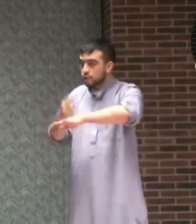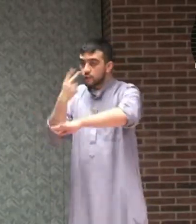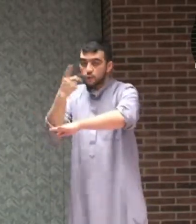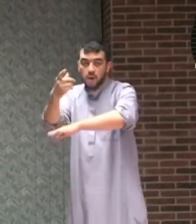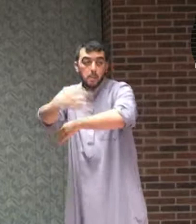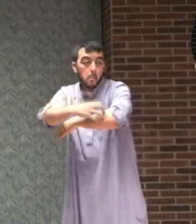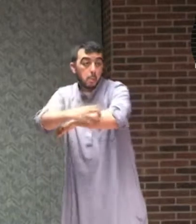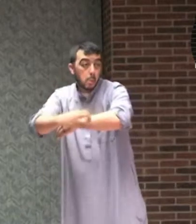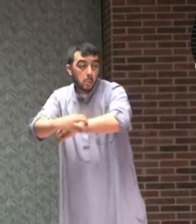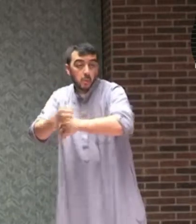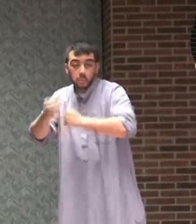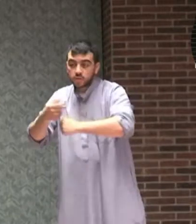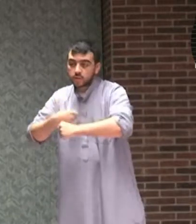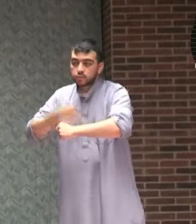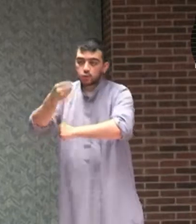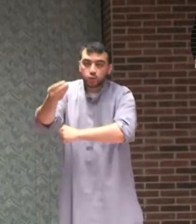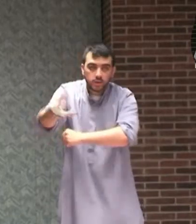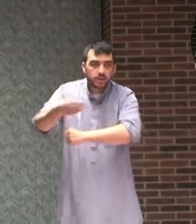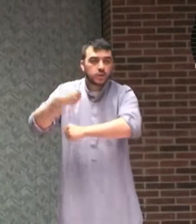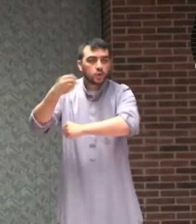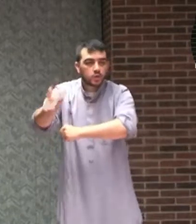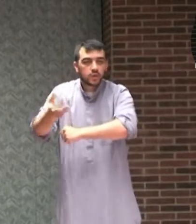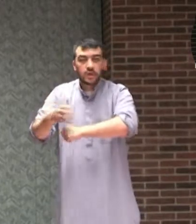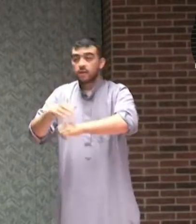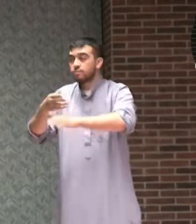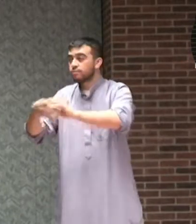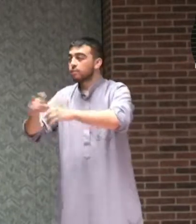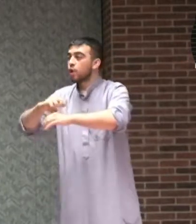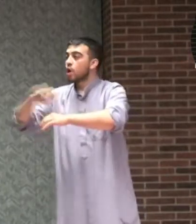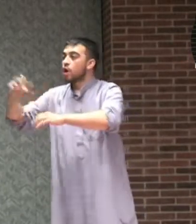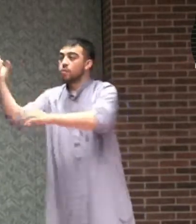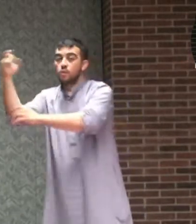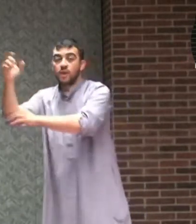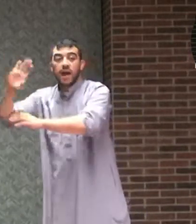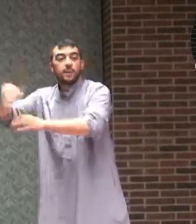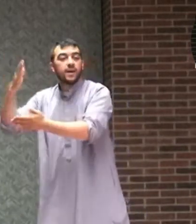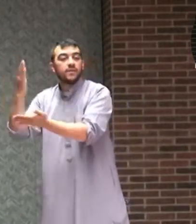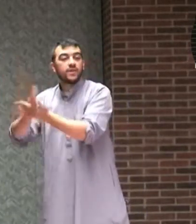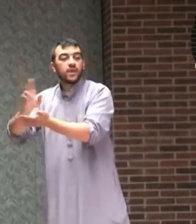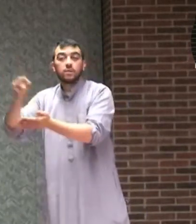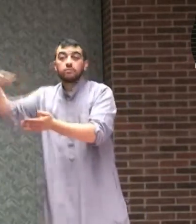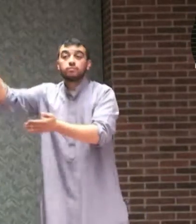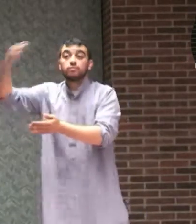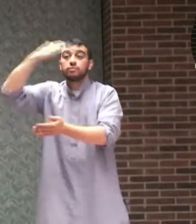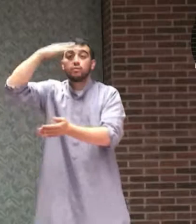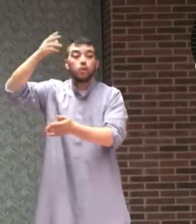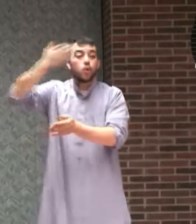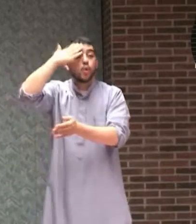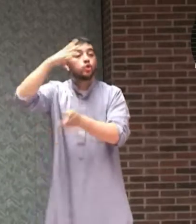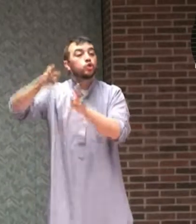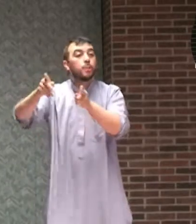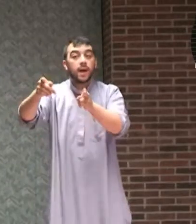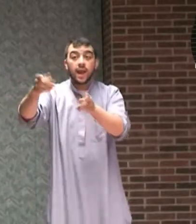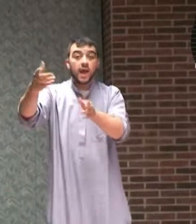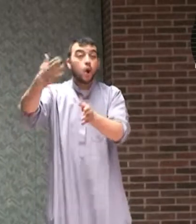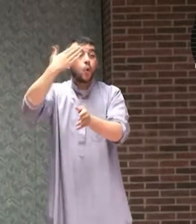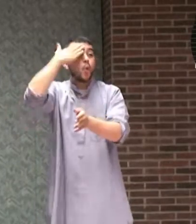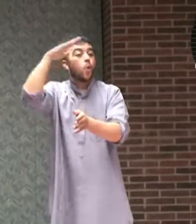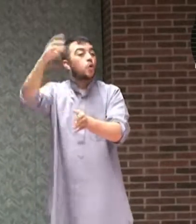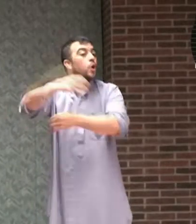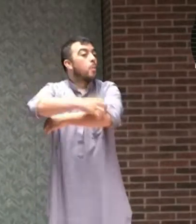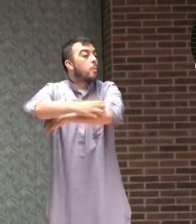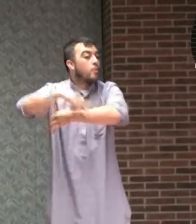une occasion de donner par-ci, de donner par-là. Et lorsqu'on change d'itinéraire sur le retour, également, nous rencontrons d'autres personnes qui sont aussi dans le besoin. C'est